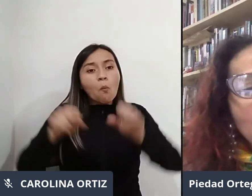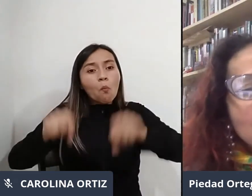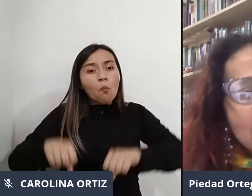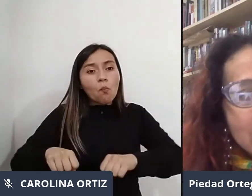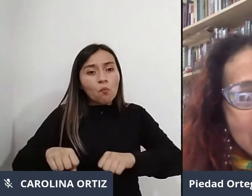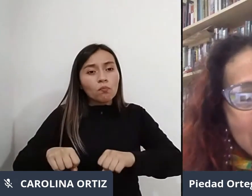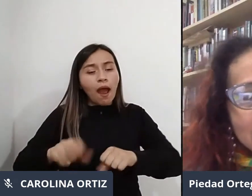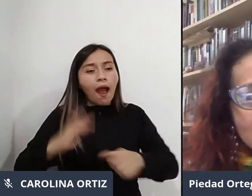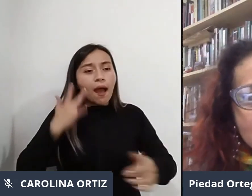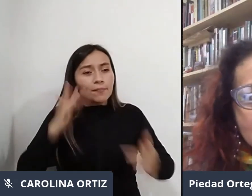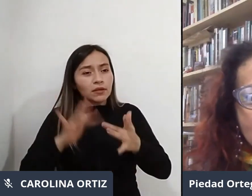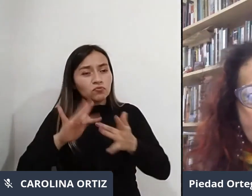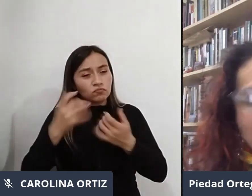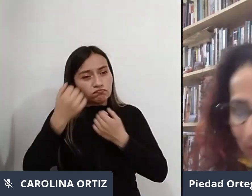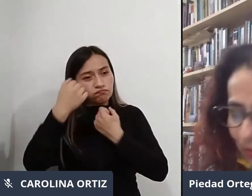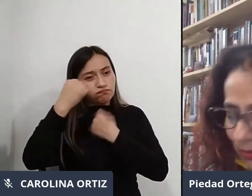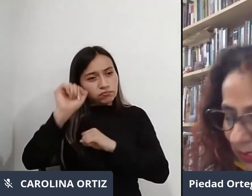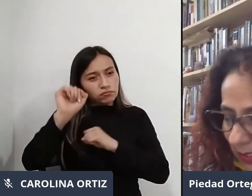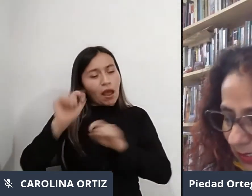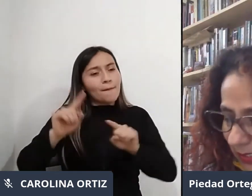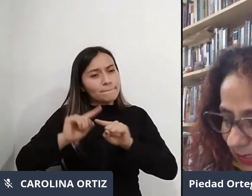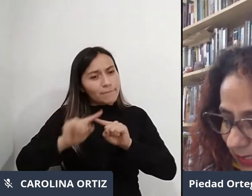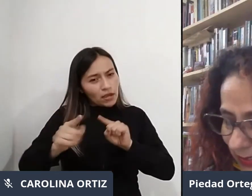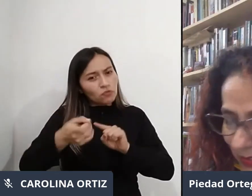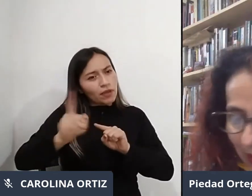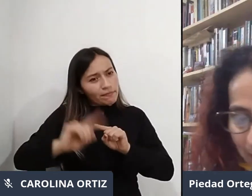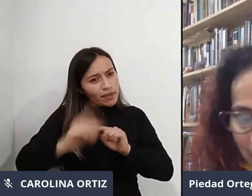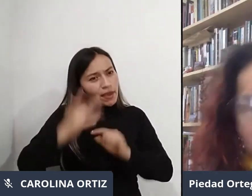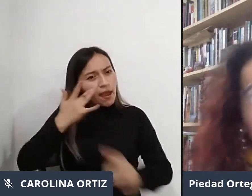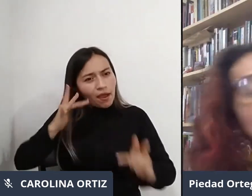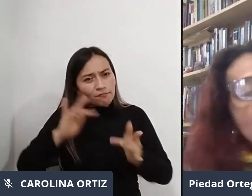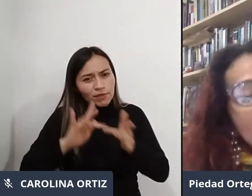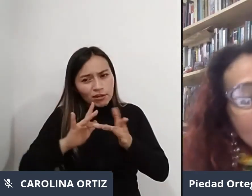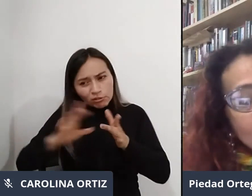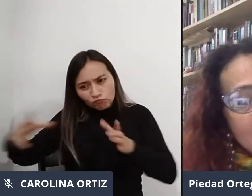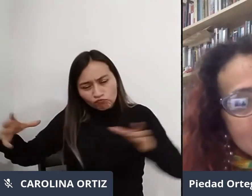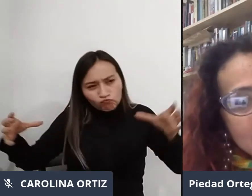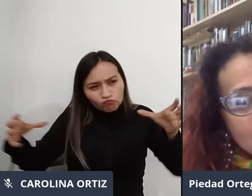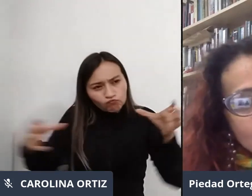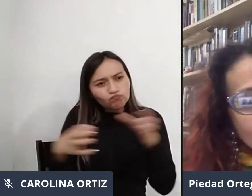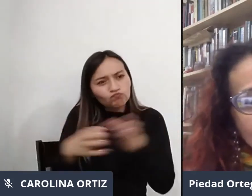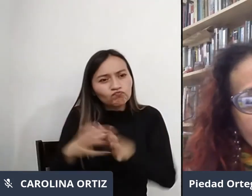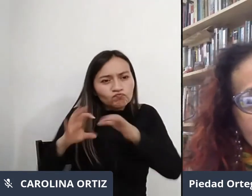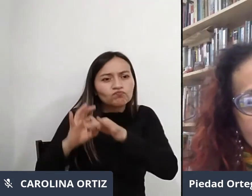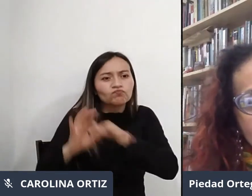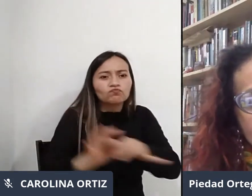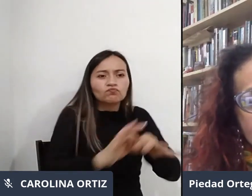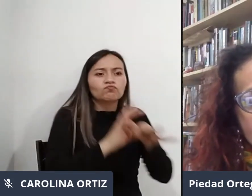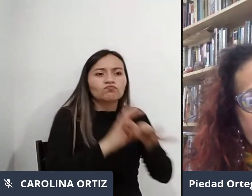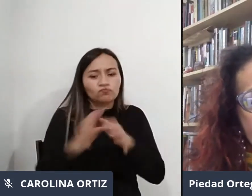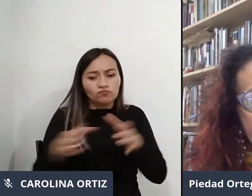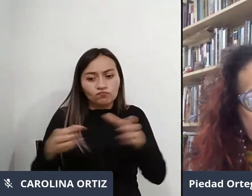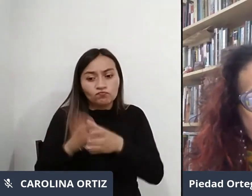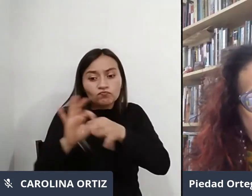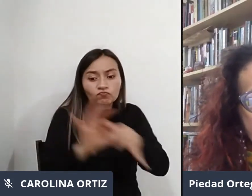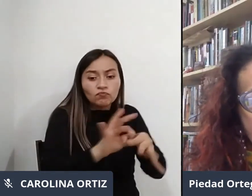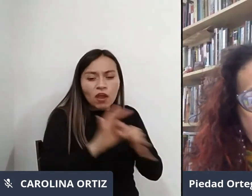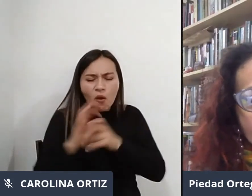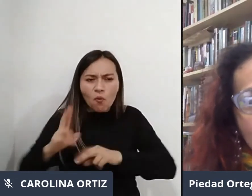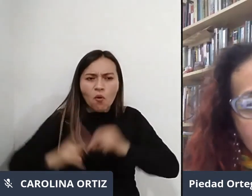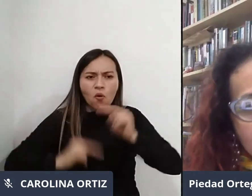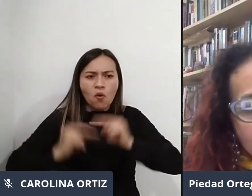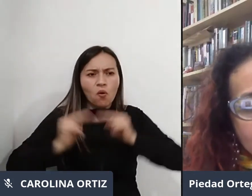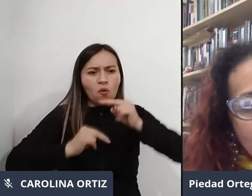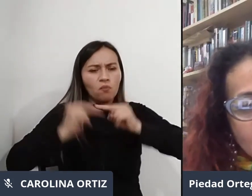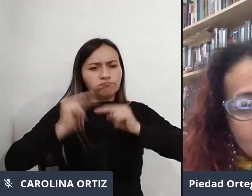es la posibilidad del hermanamiento. Y es ese hermanamiento el que nos hace construir colectivamente Y es